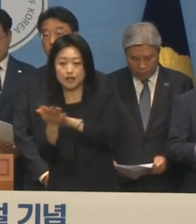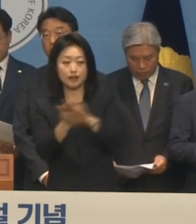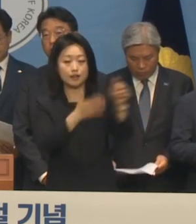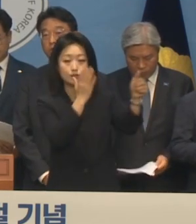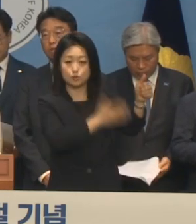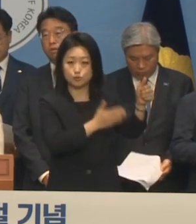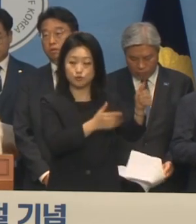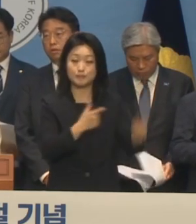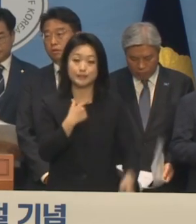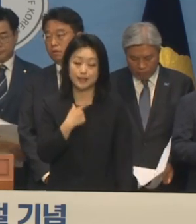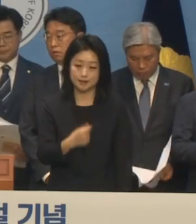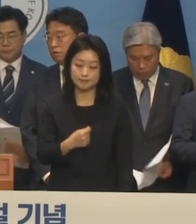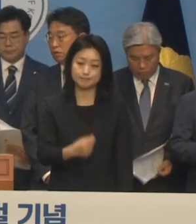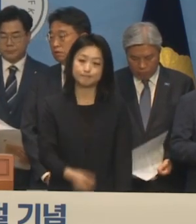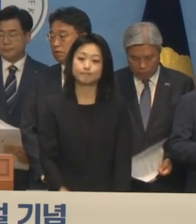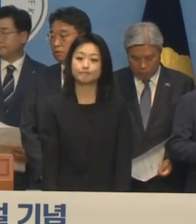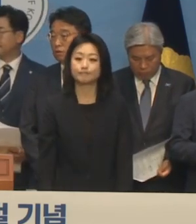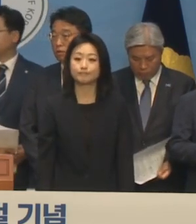촉구합니다.